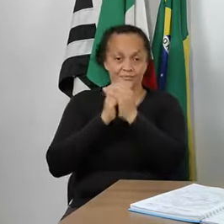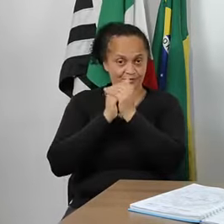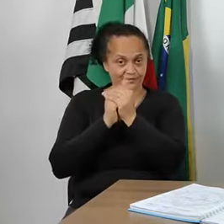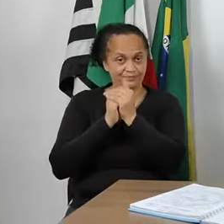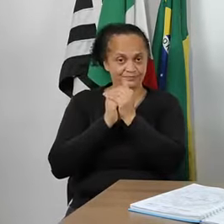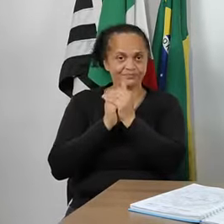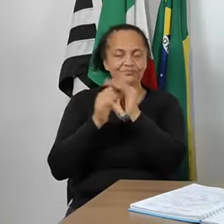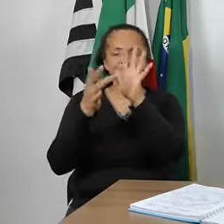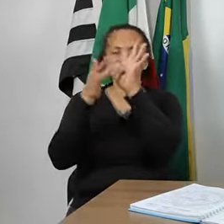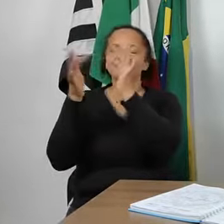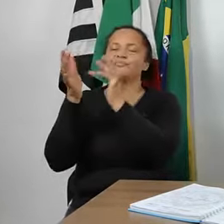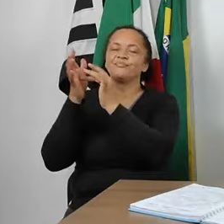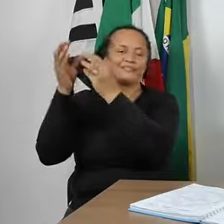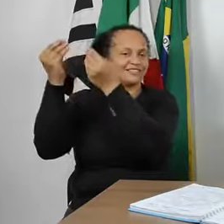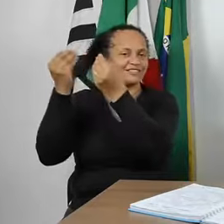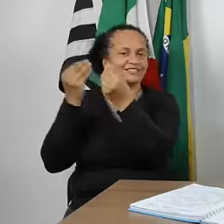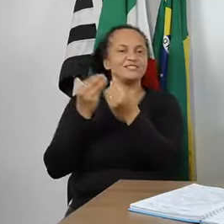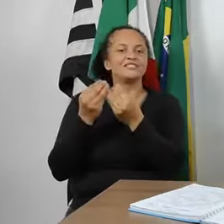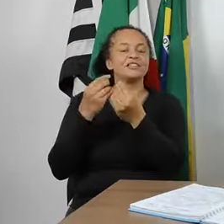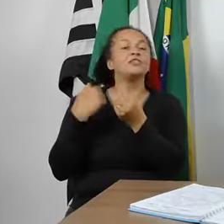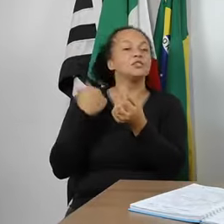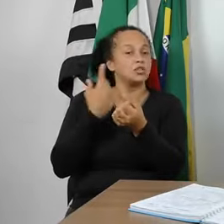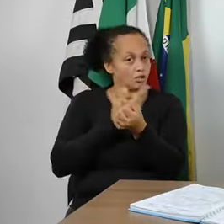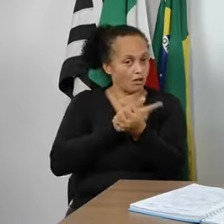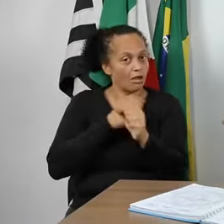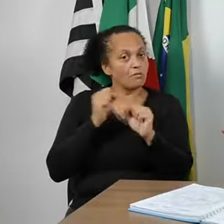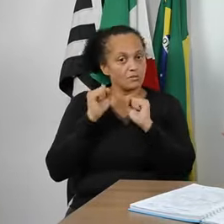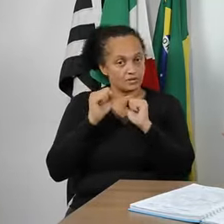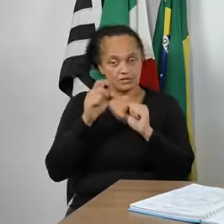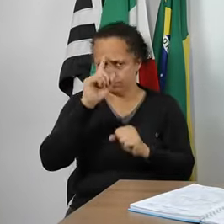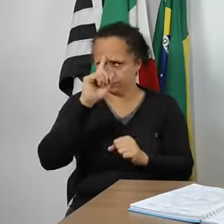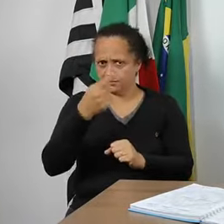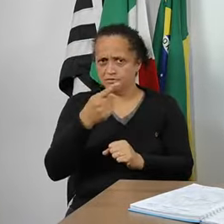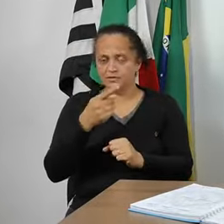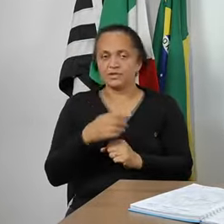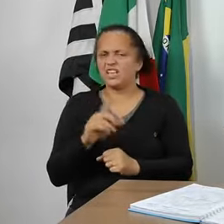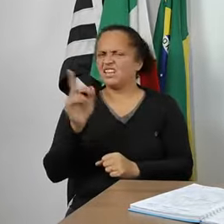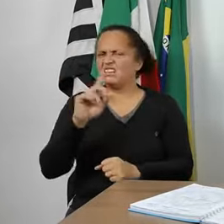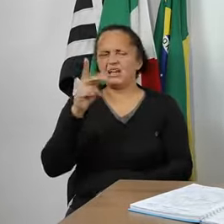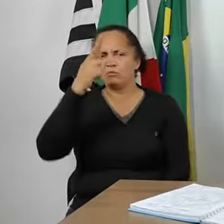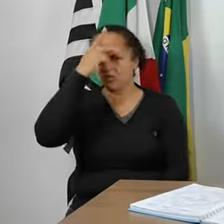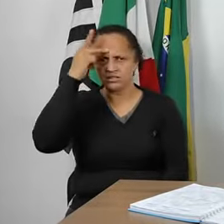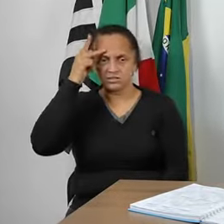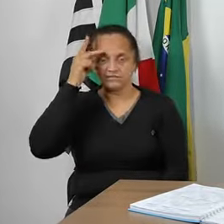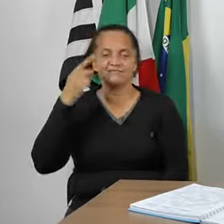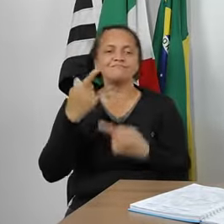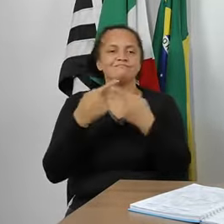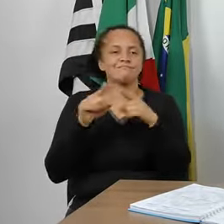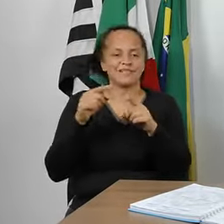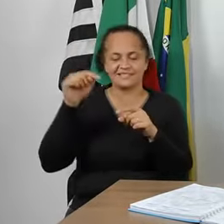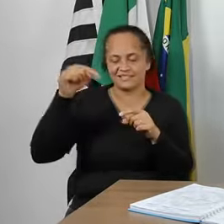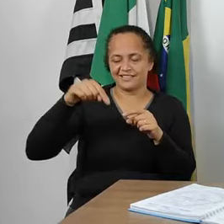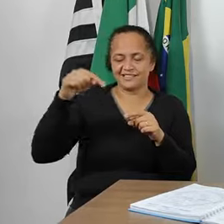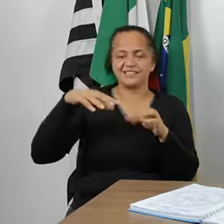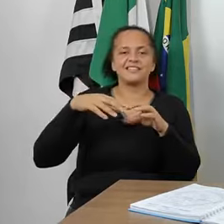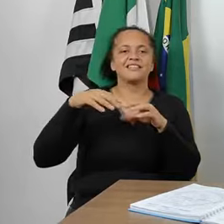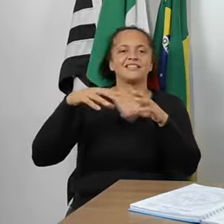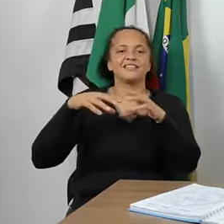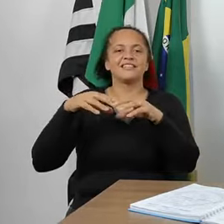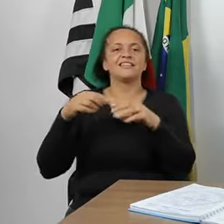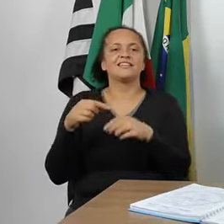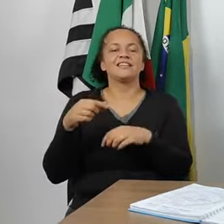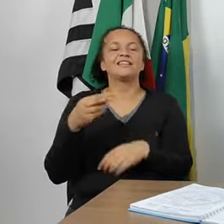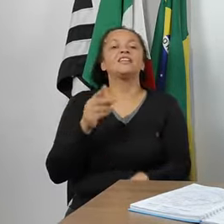Jesus nos deu essa condição de governar e dominar, não as pessoas, não o outro, mas aqui na terra. Então, em nome